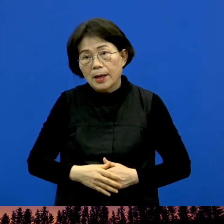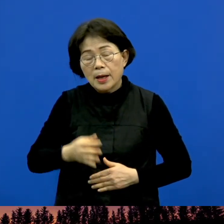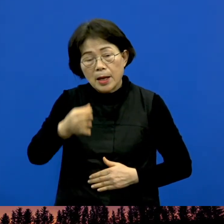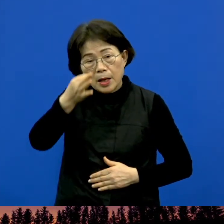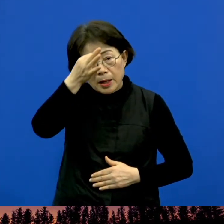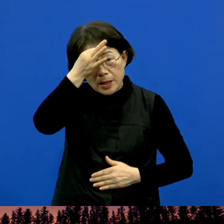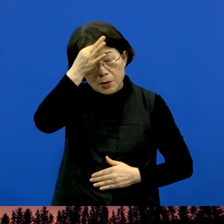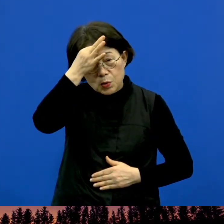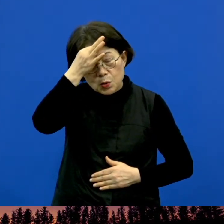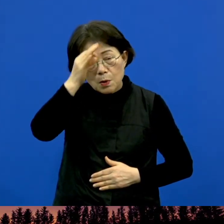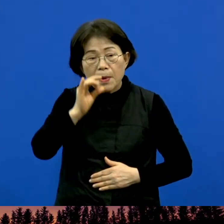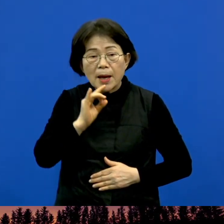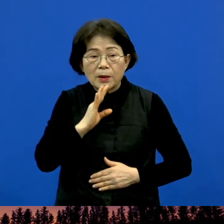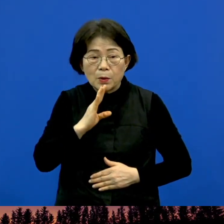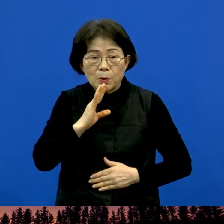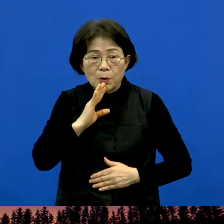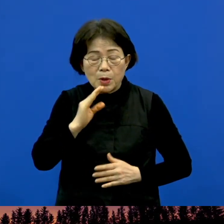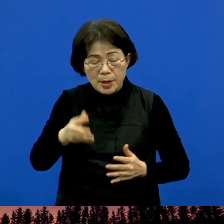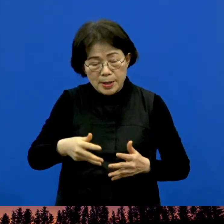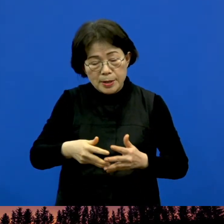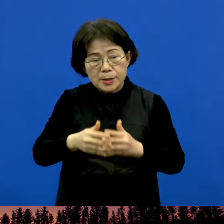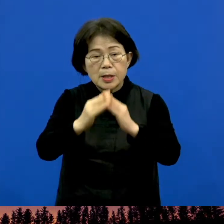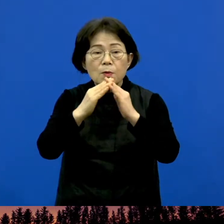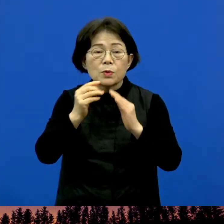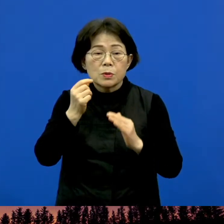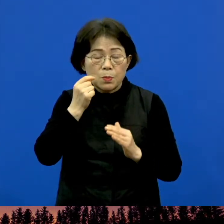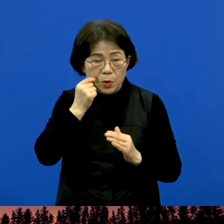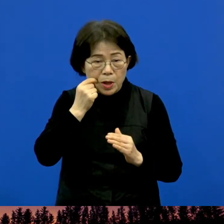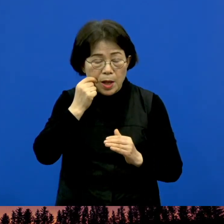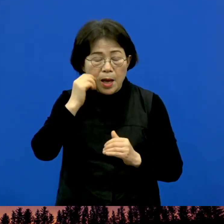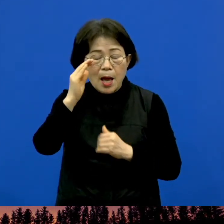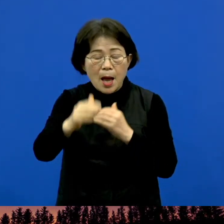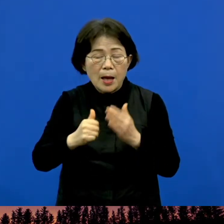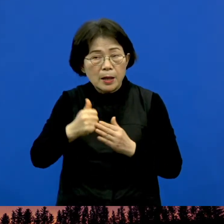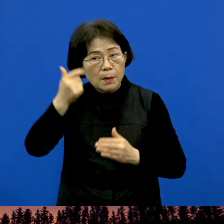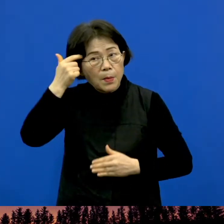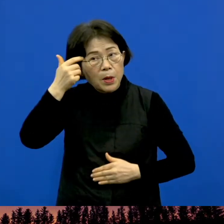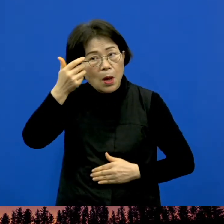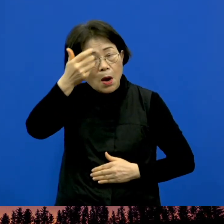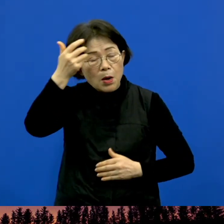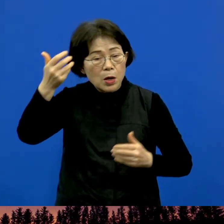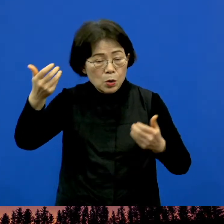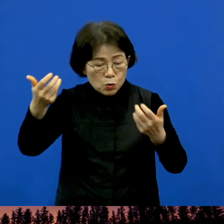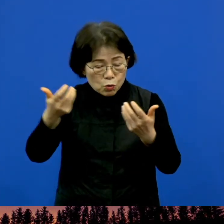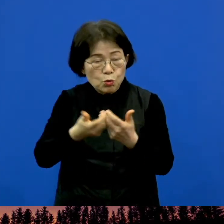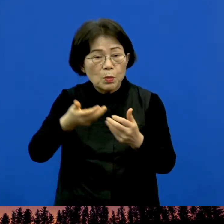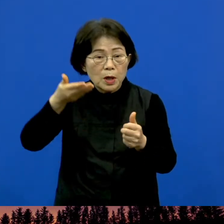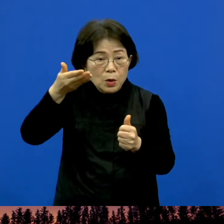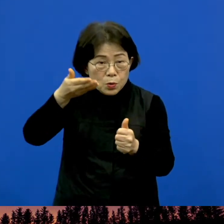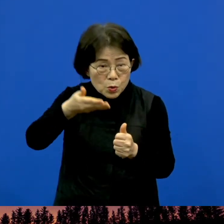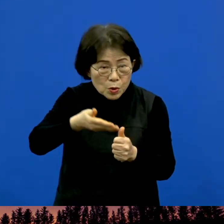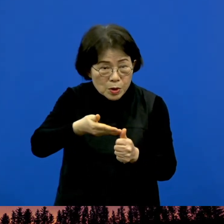기술이나 재주만으로 안 된다. 하나님의 영을 그 안에 충만하게 뽑으신다.